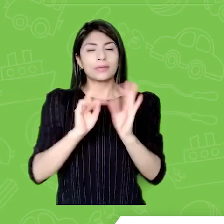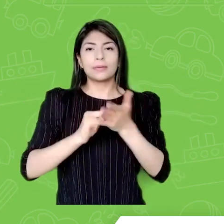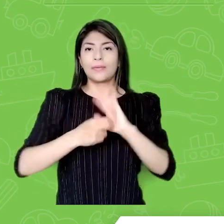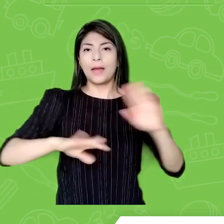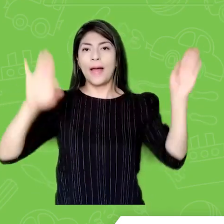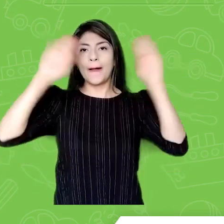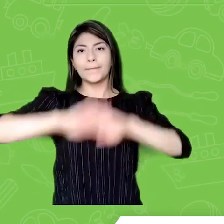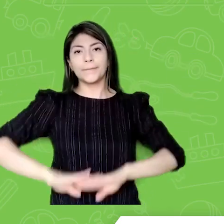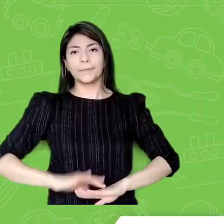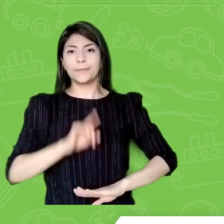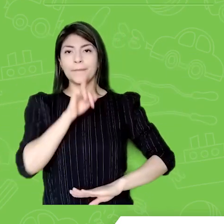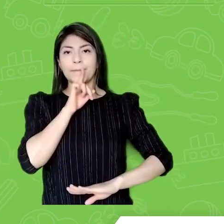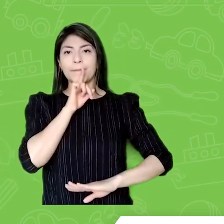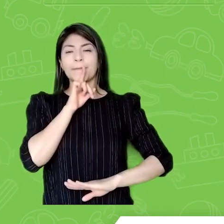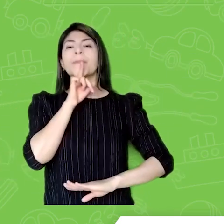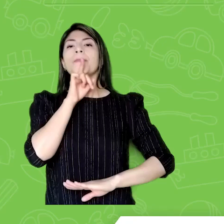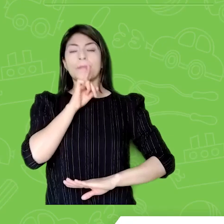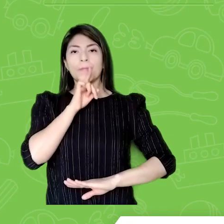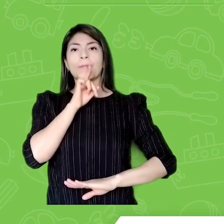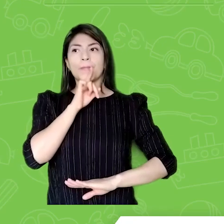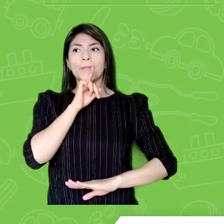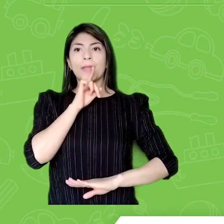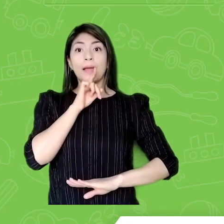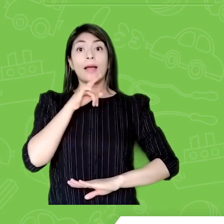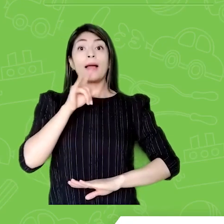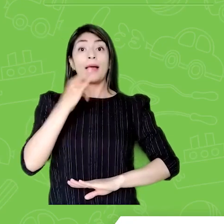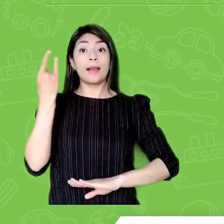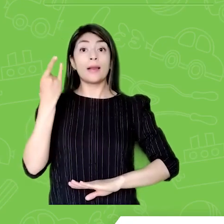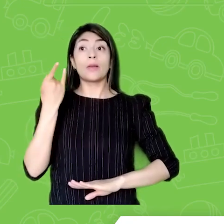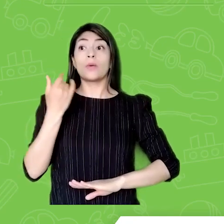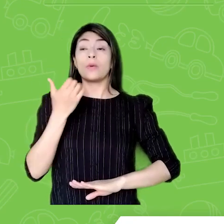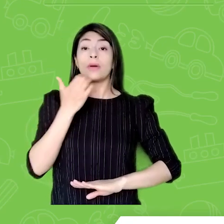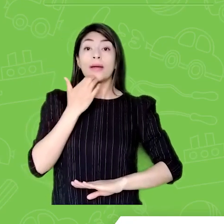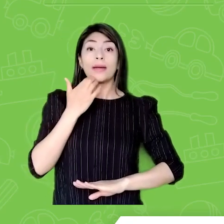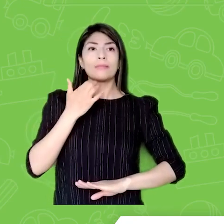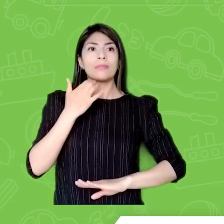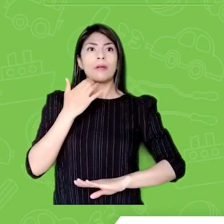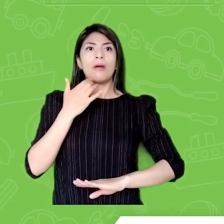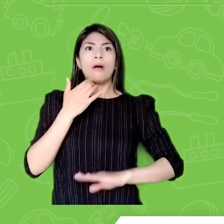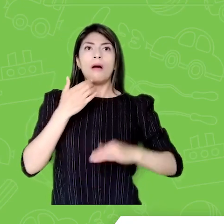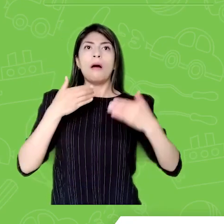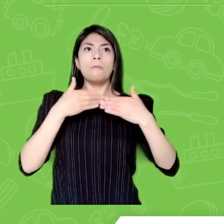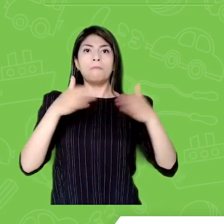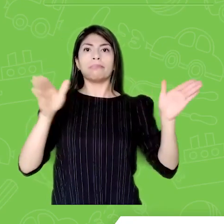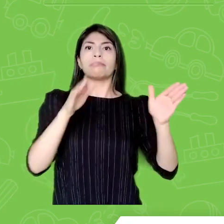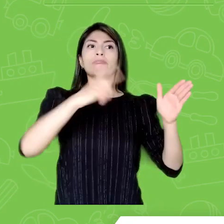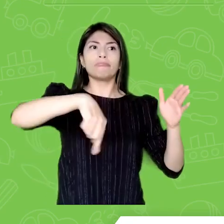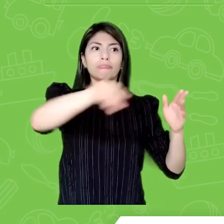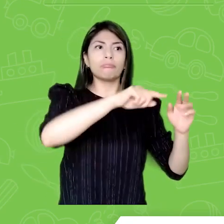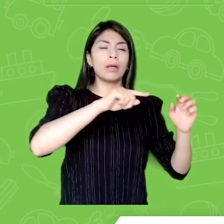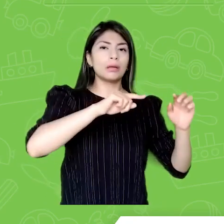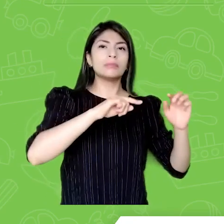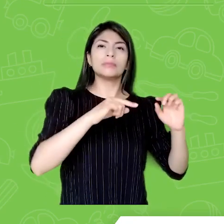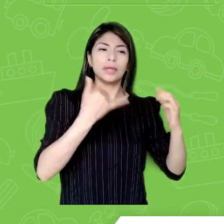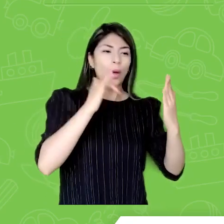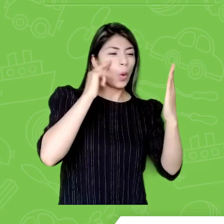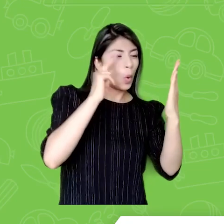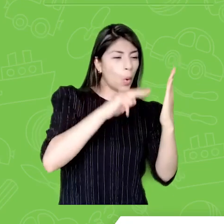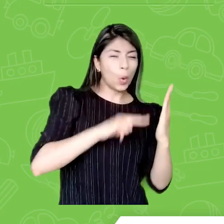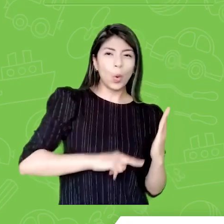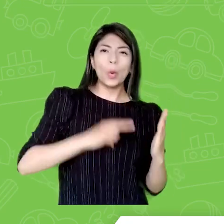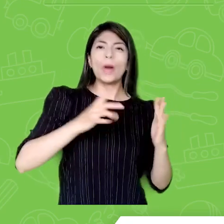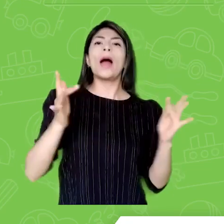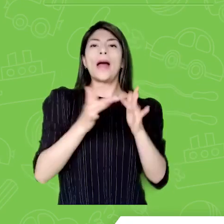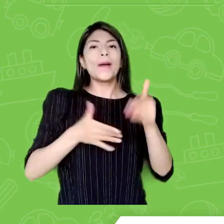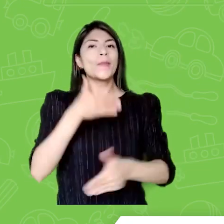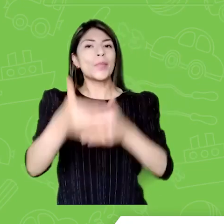tienen carácter reservado, solo, SIC, serán de conocimiento de las personas que indique la Comisión Nacional del Servicio Civil